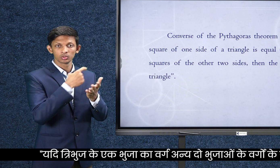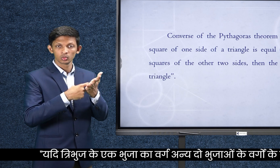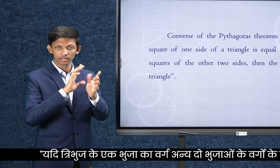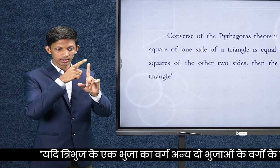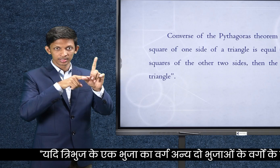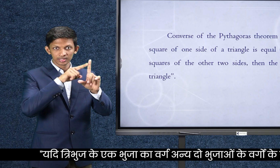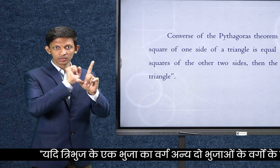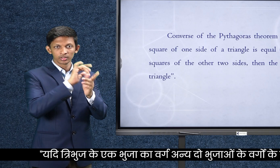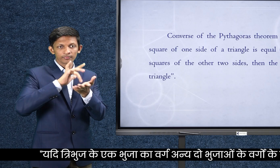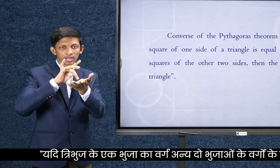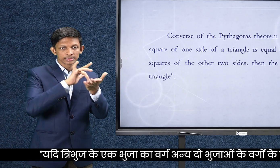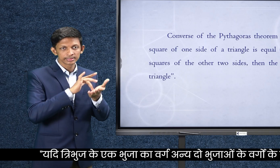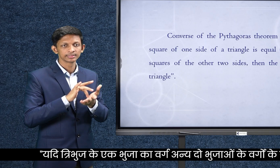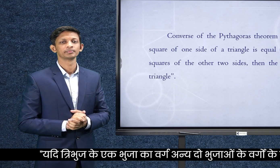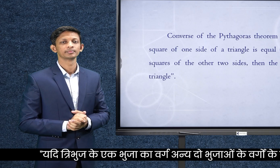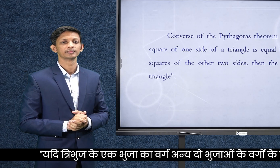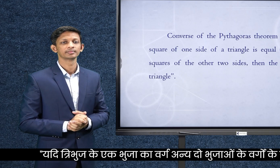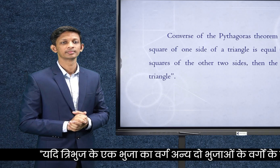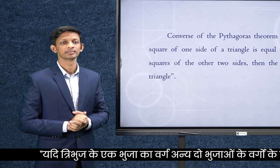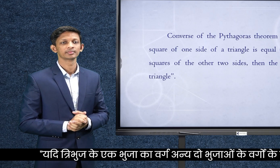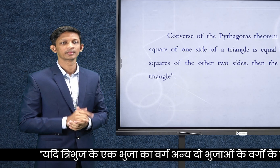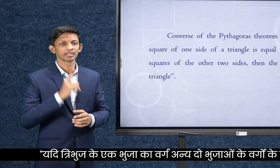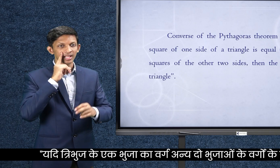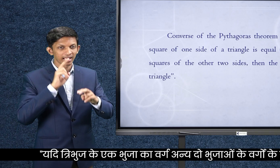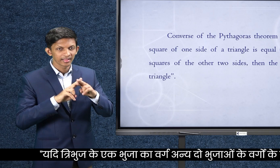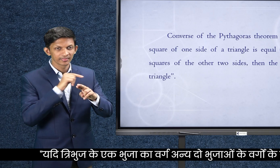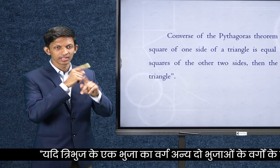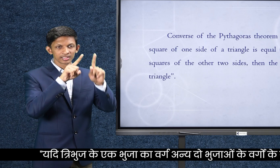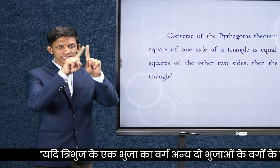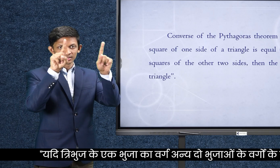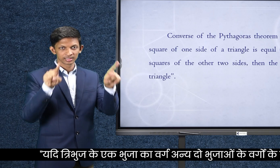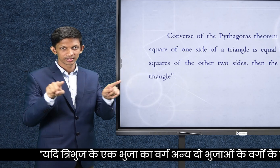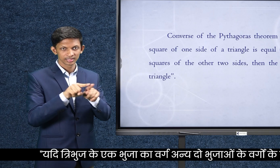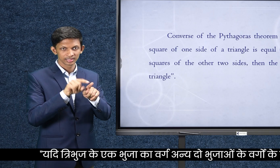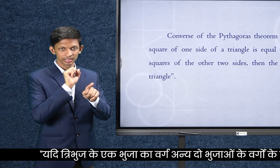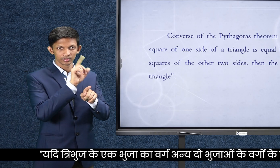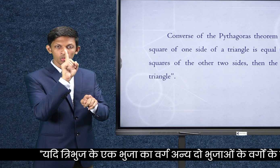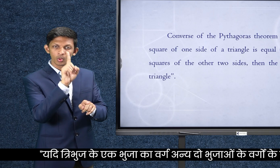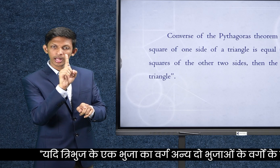यदि त्रिभुज के लिए भुजा का वर्ग अन्य दो भुजाओं के वर्ग के योग में बराबर